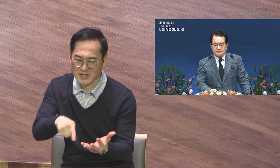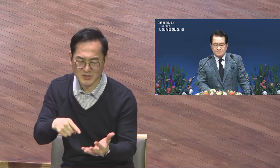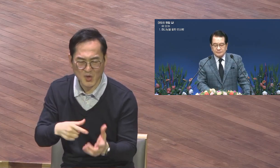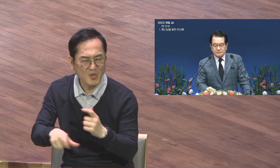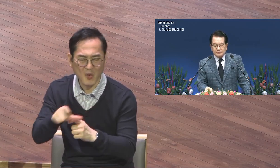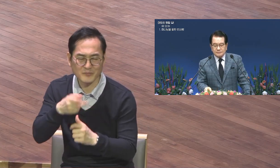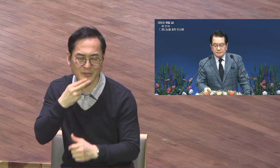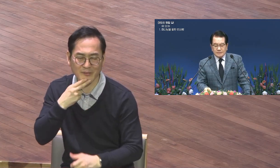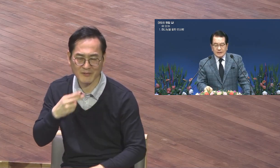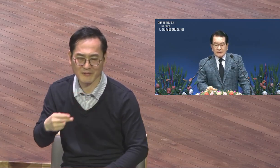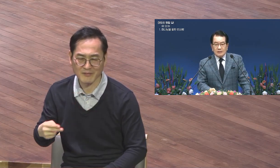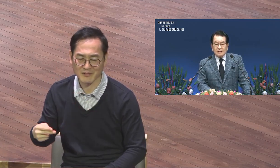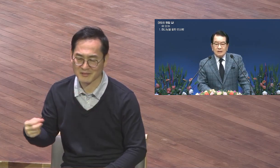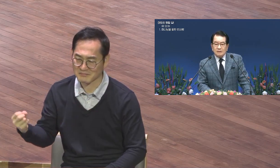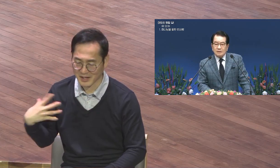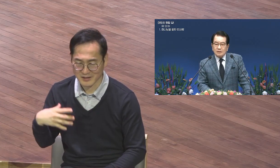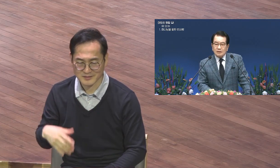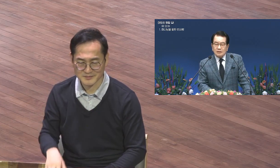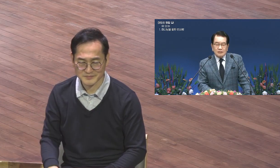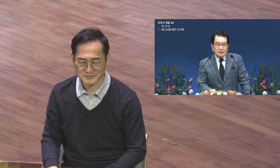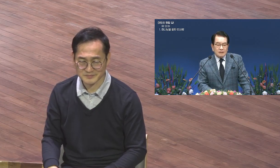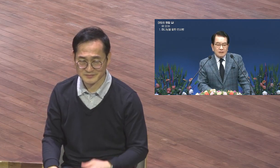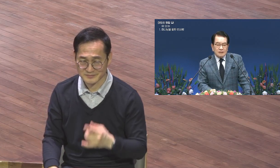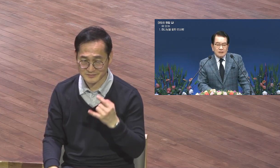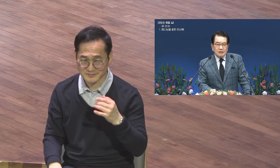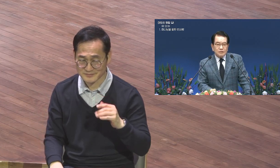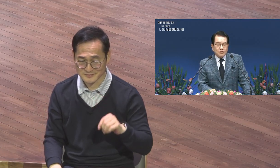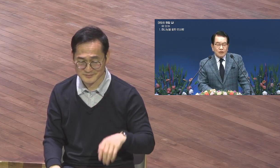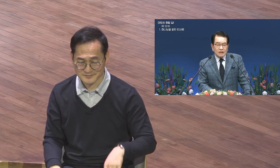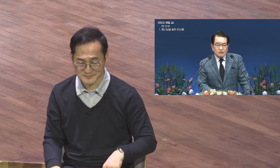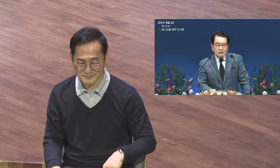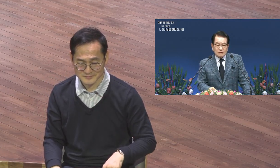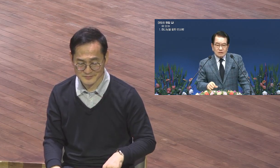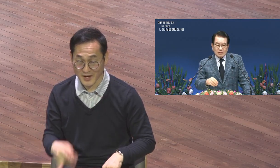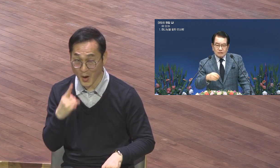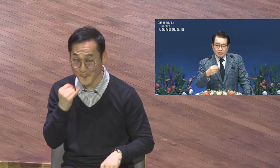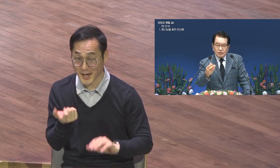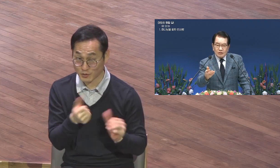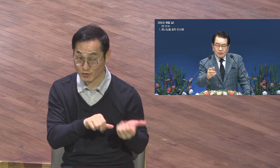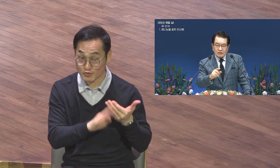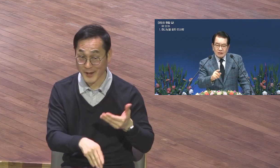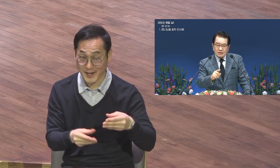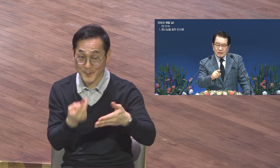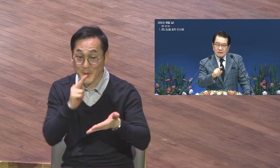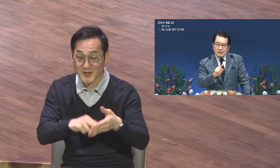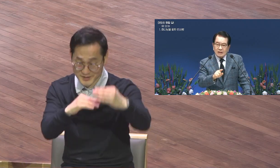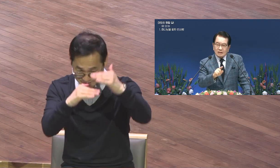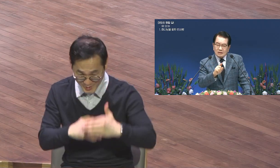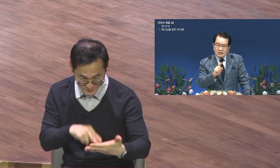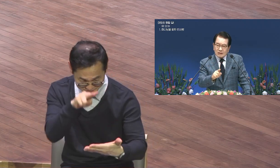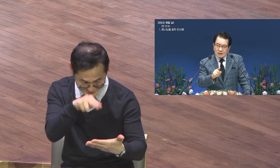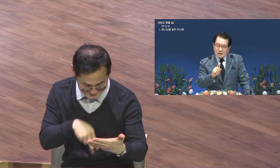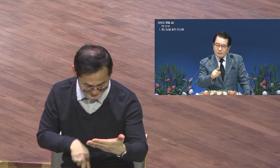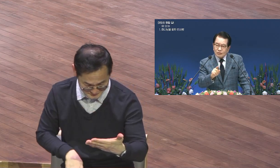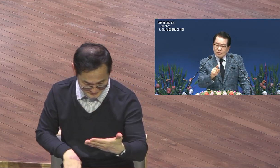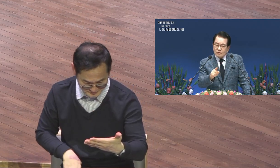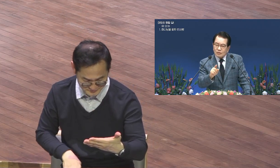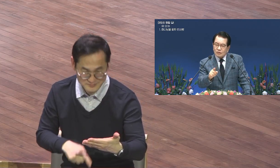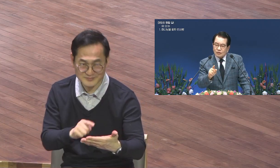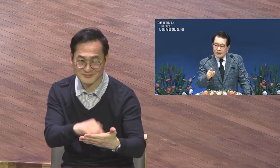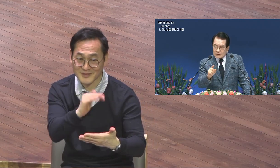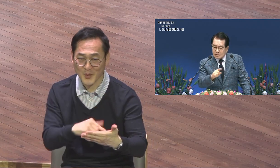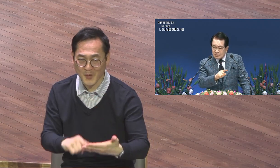천재적이었어. 근데 그 어머니 돌아가시고 나서 아인슈타인 보니까 뭐라 쓰나냐. 이 아이는